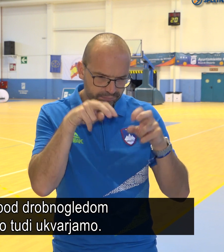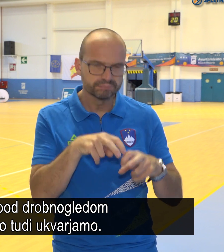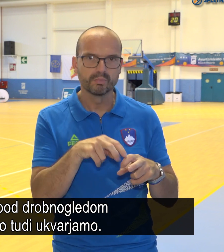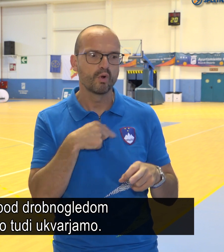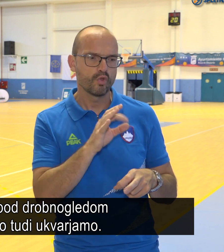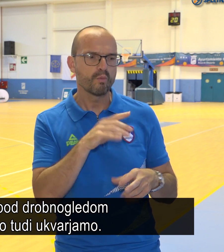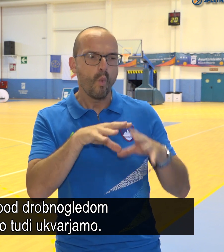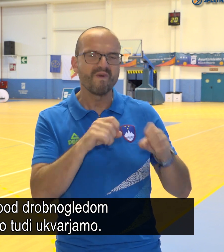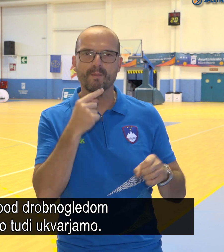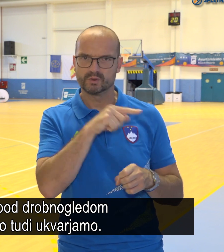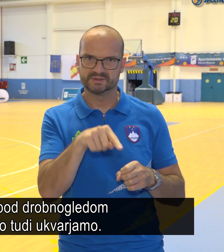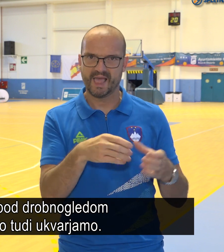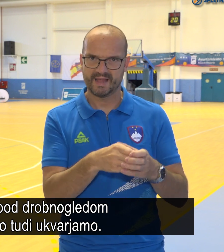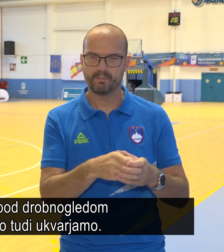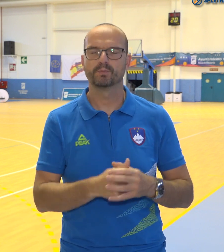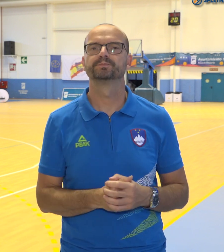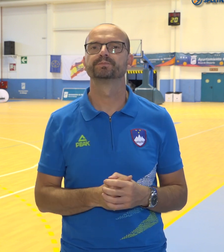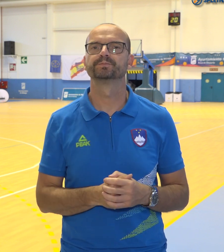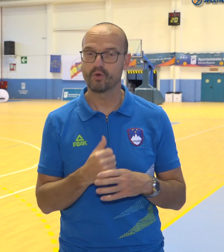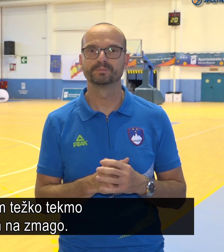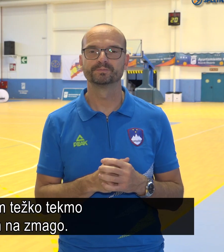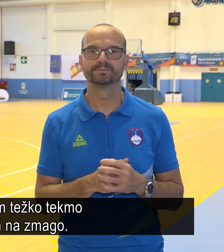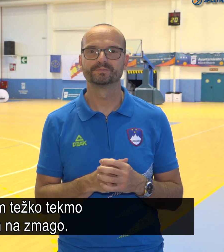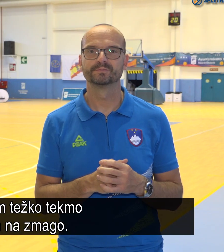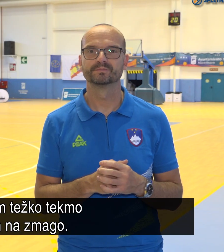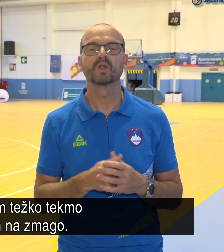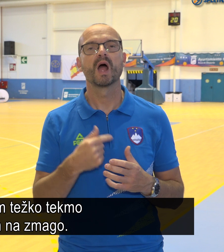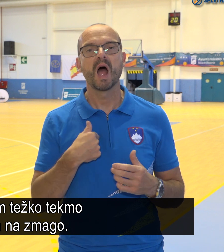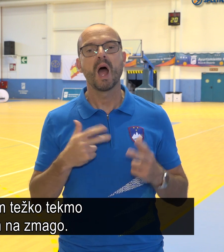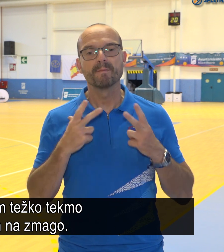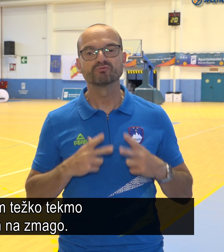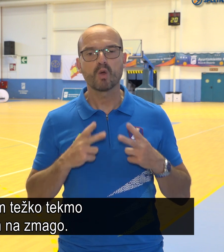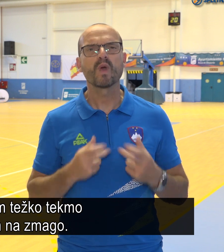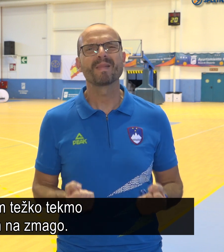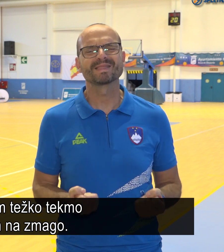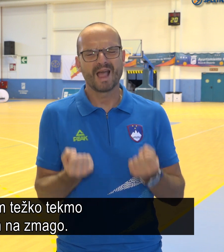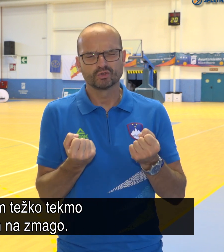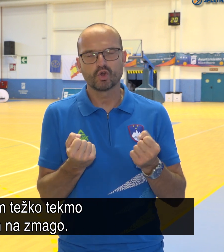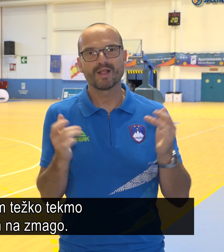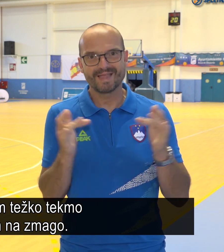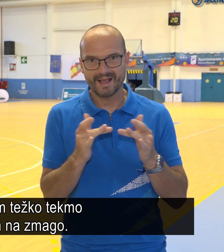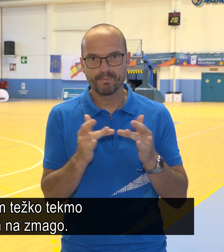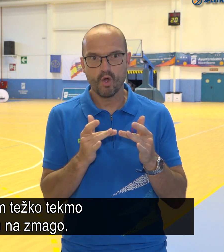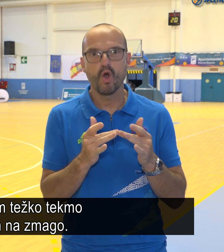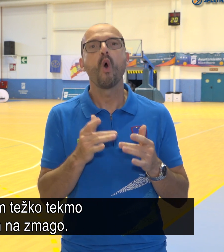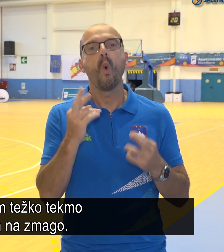njimi ukvarjamo. Pričakujem težko tekmo, pa upam na zmago.